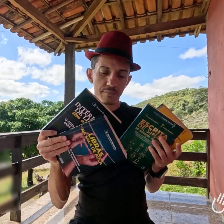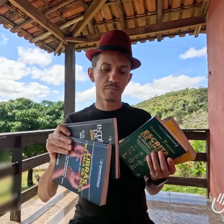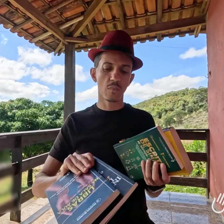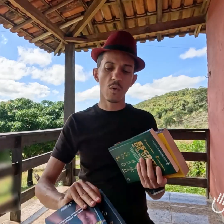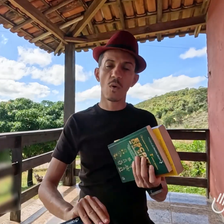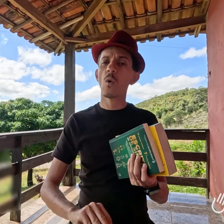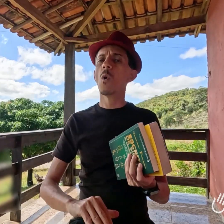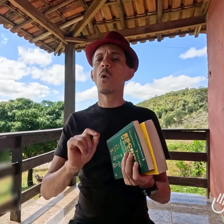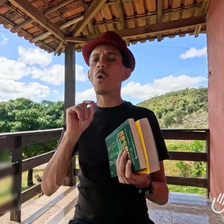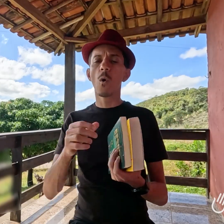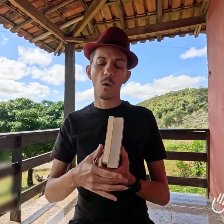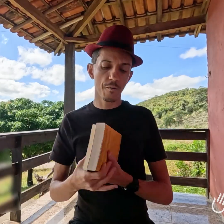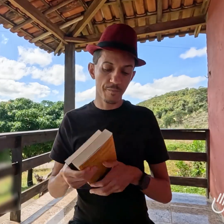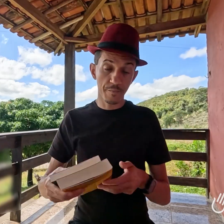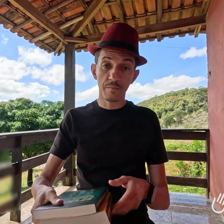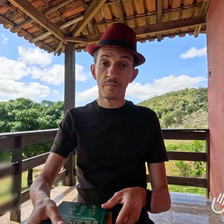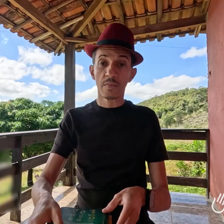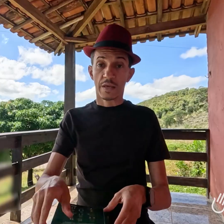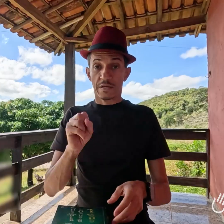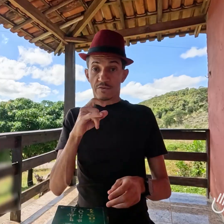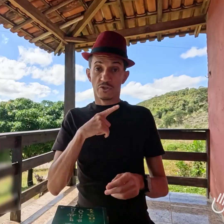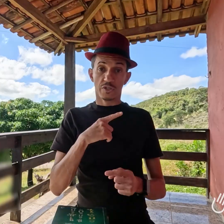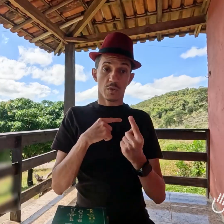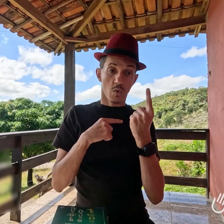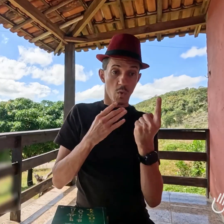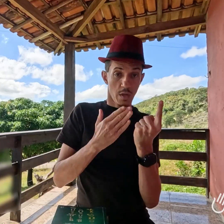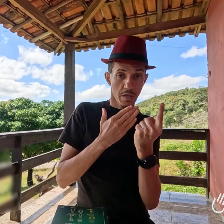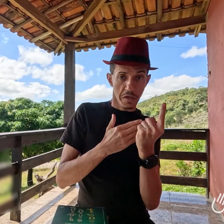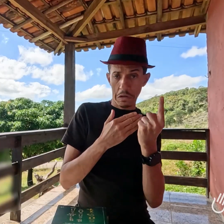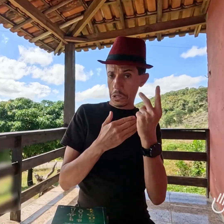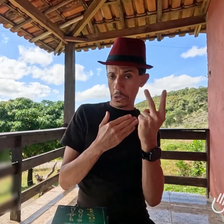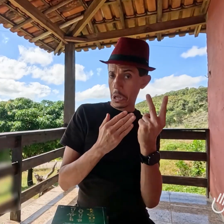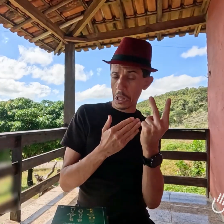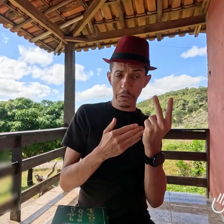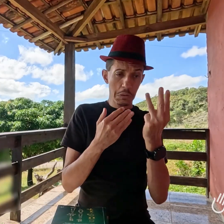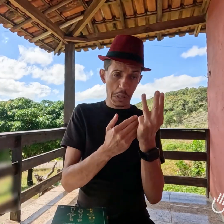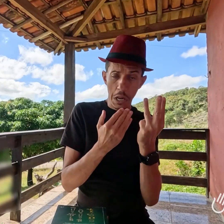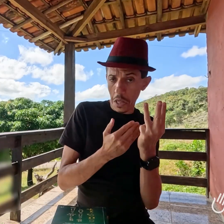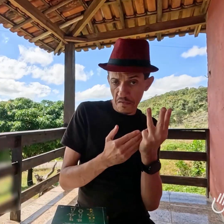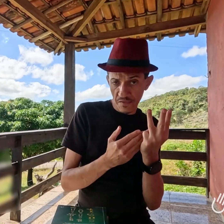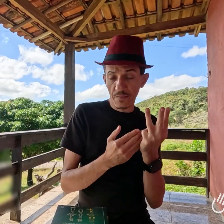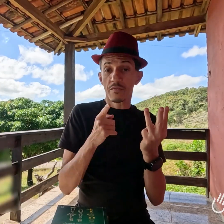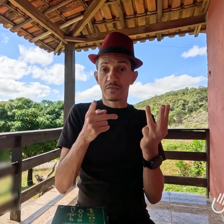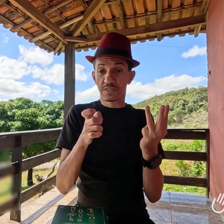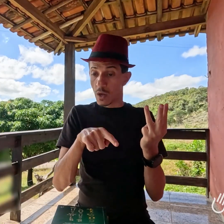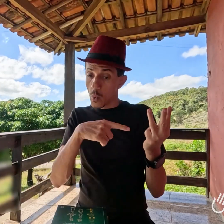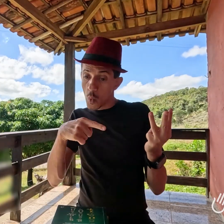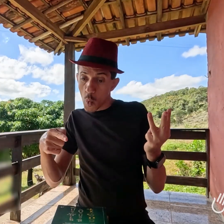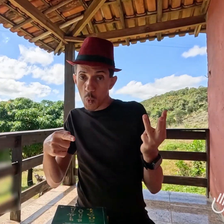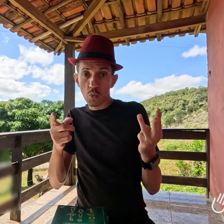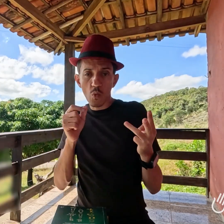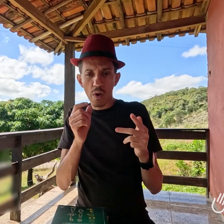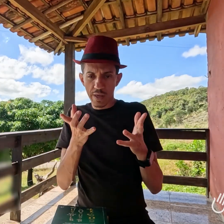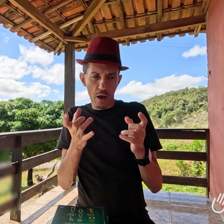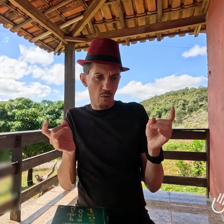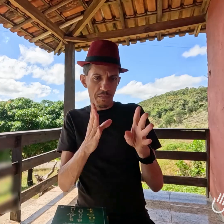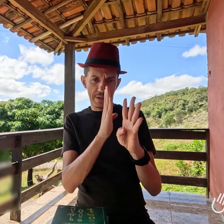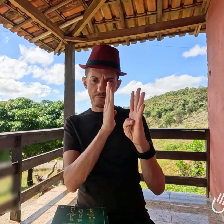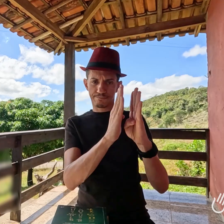e você quer ter as edições anteriores do Escrita de Sinais e Mistérios, ou se você tem um livro e quer ter o outro, mas